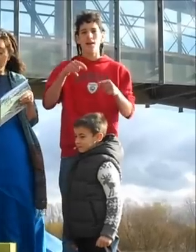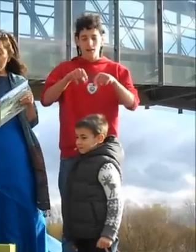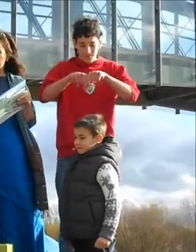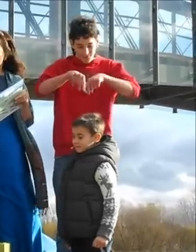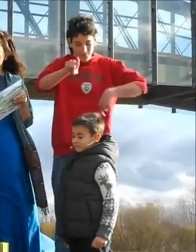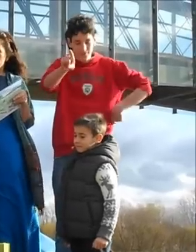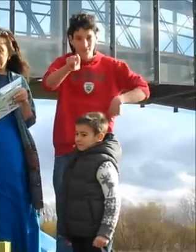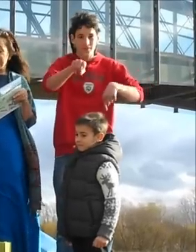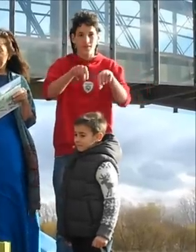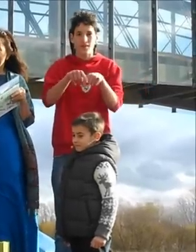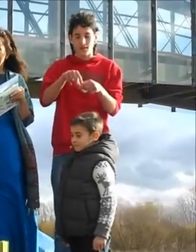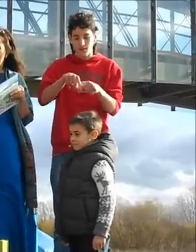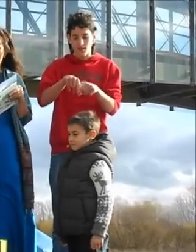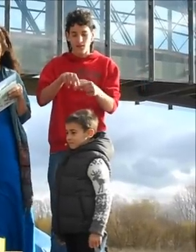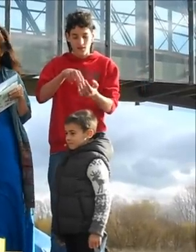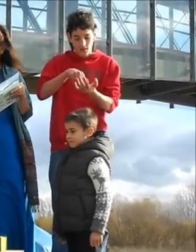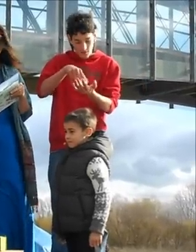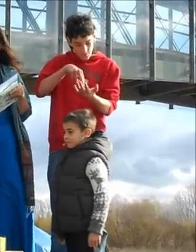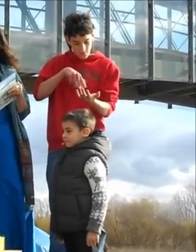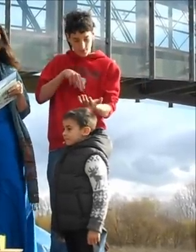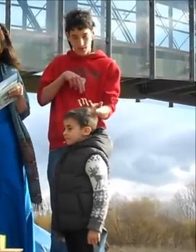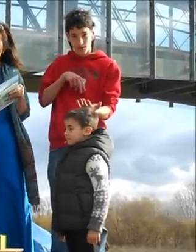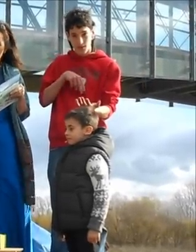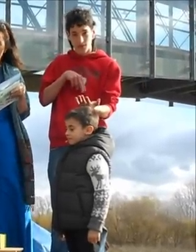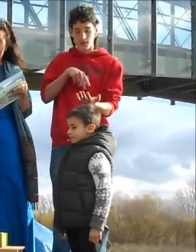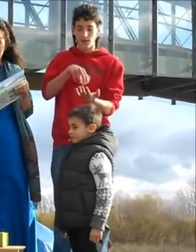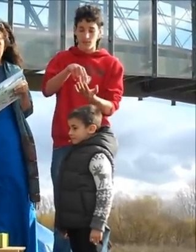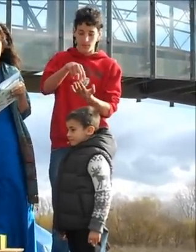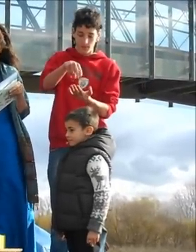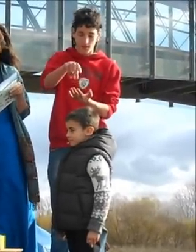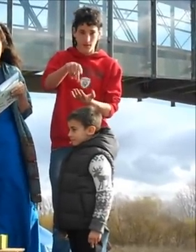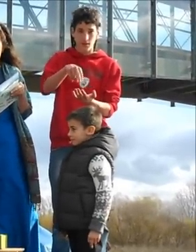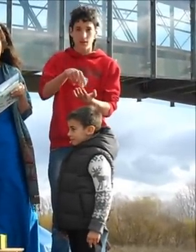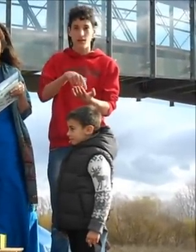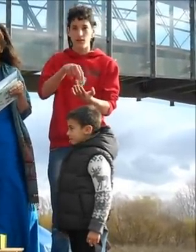Hankak luze-luze eginda dabiltza